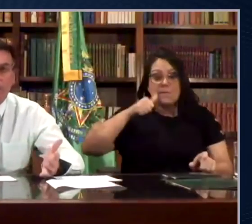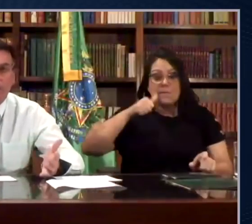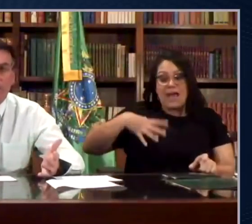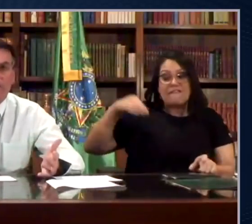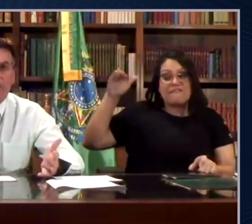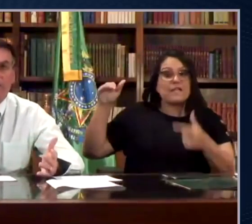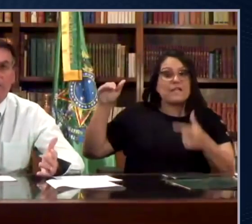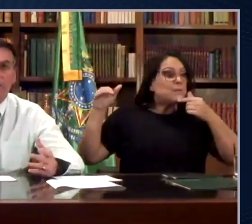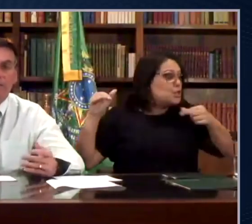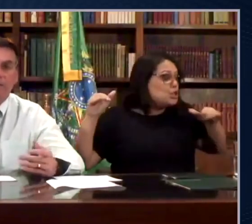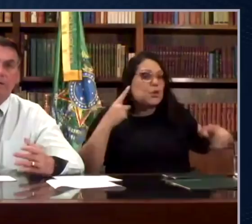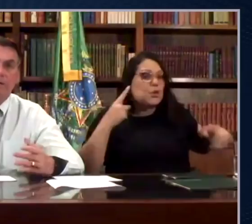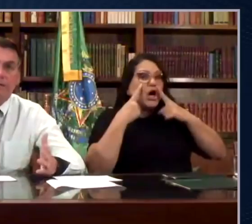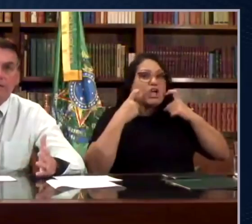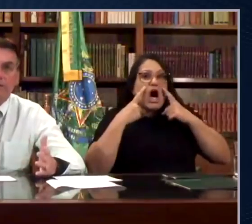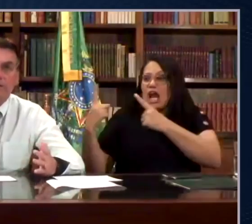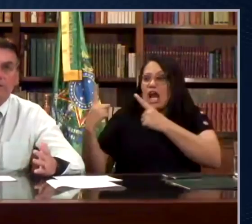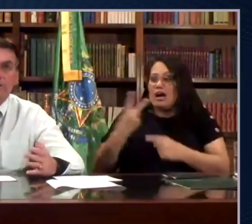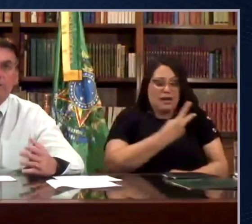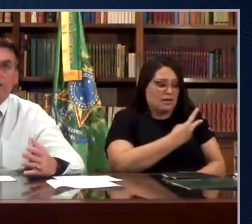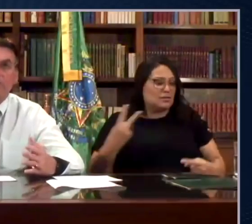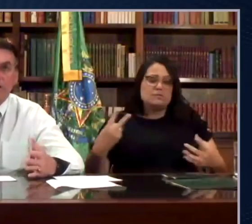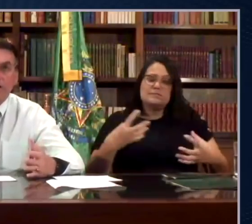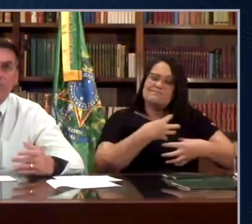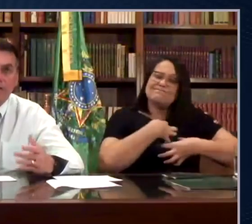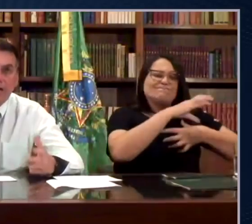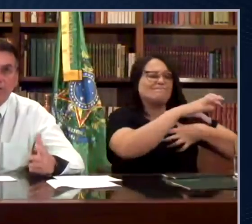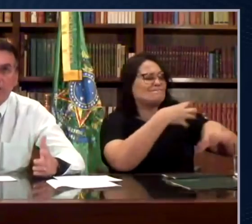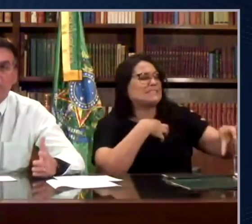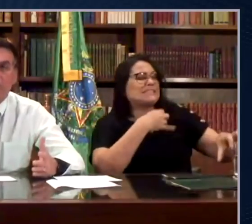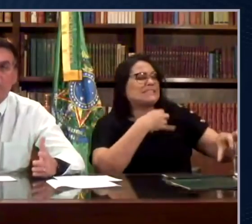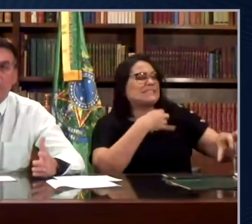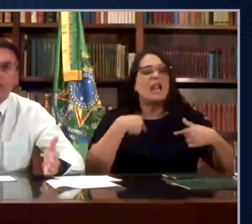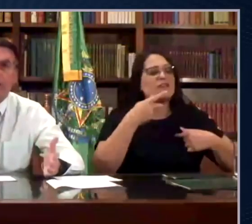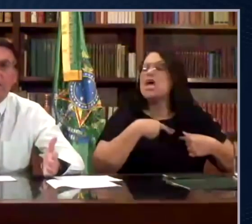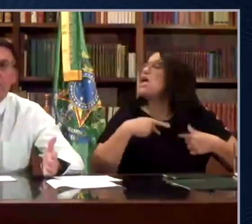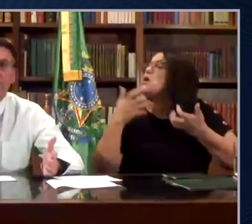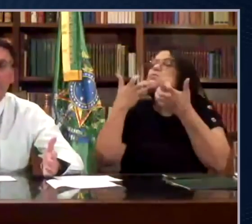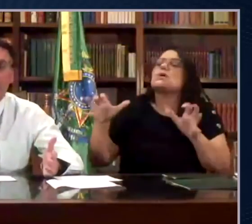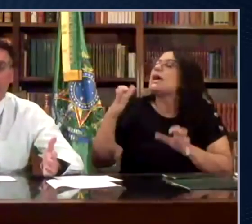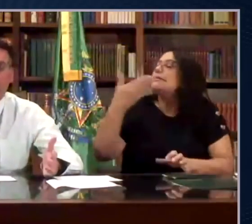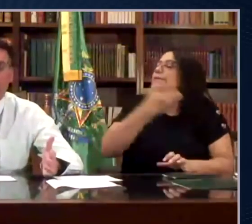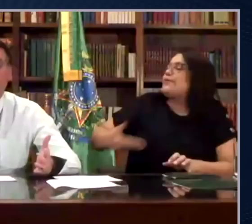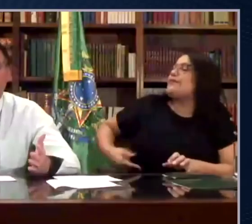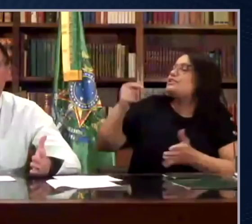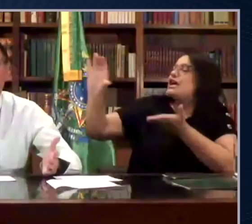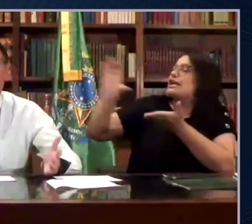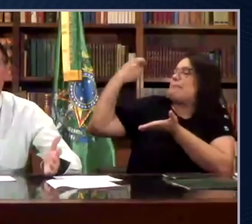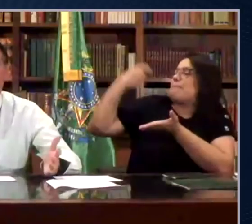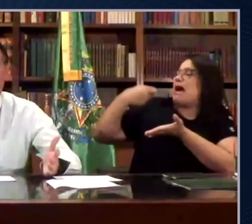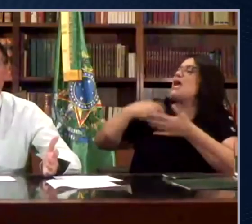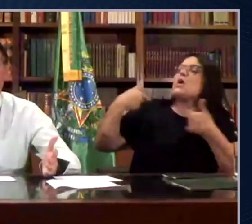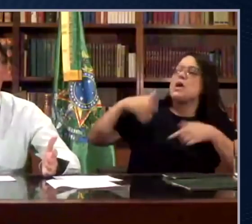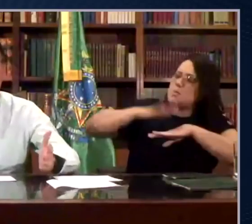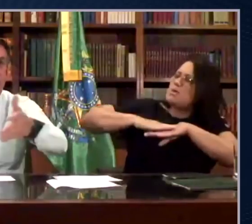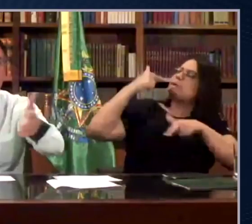um filho chorando ali na frente. Isso é triste. E ela fala, eu não quero o dinheiro do governo, eu quero trabalhar. Agora, não pode